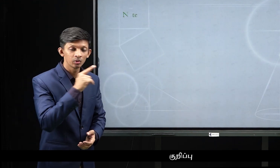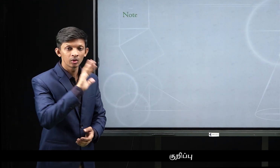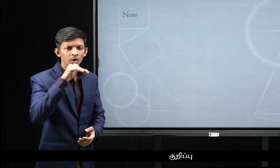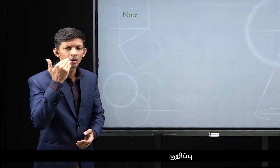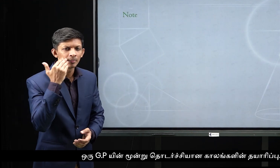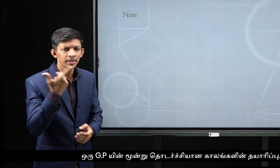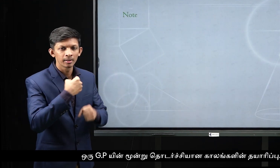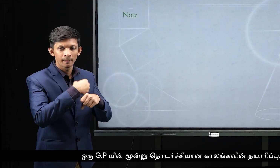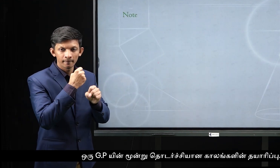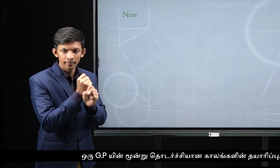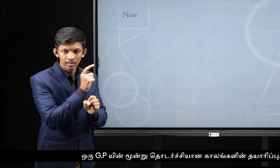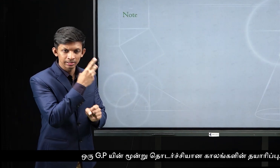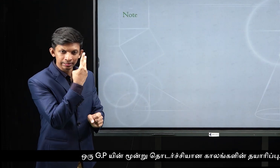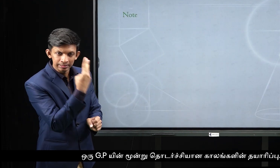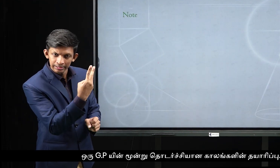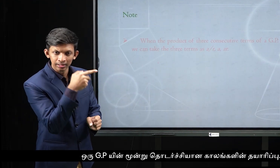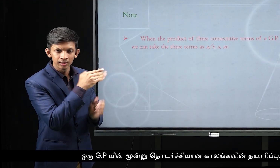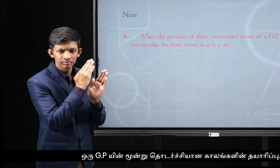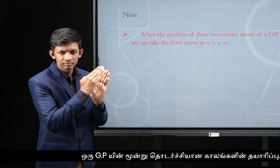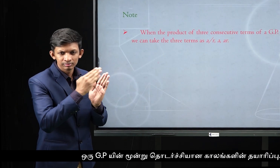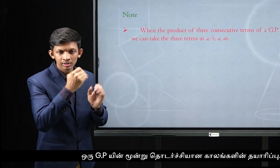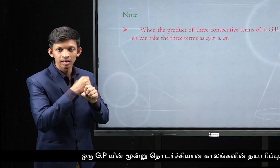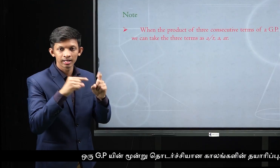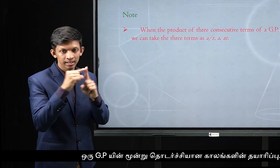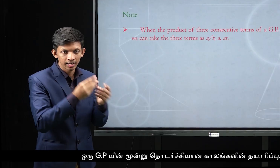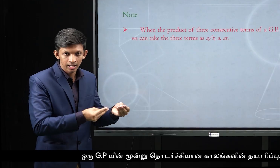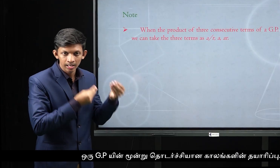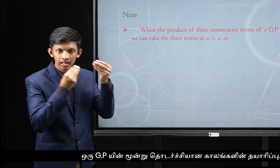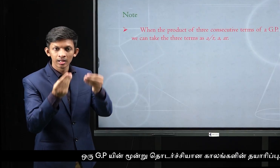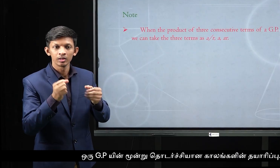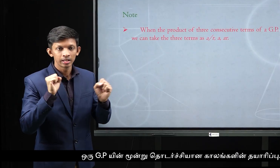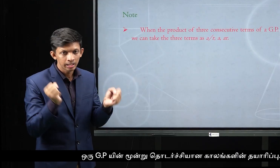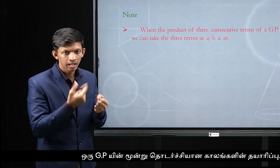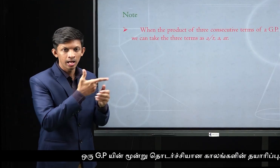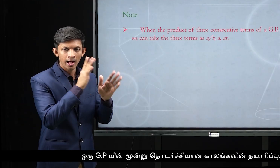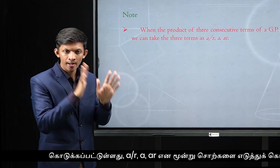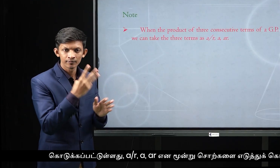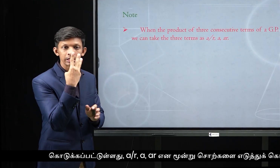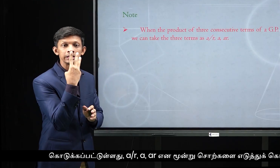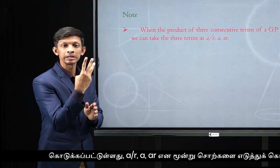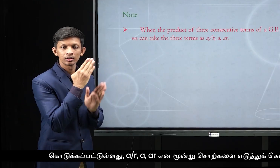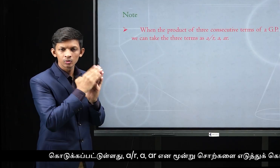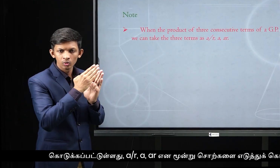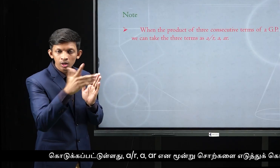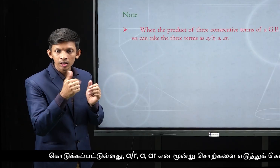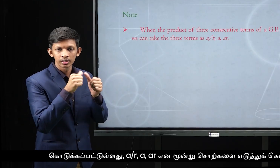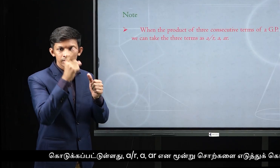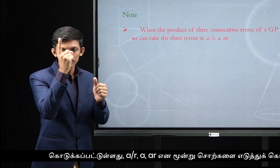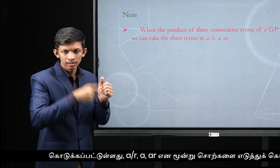குறிப்பு: ஒரு ஜிபியின் 3 தொடர்ச்சியான காலங்களின் தயாரிப்பு கொடுக்கப்பட்டுள்ளது. ஏ கீழ்